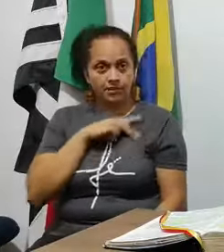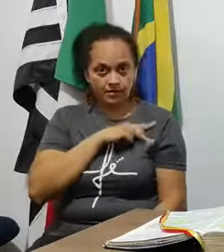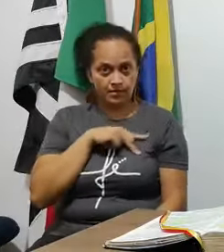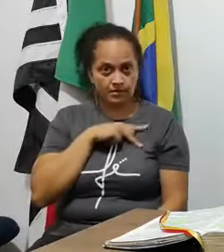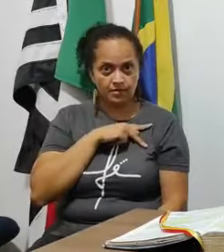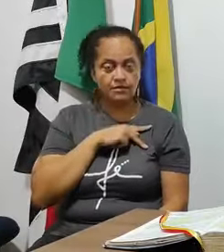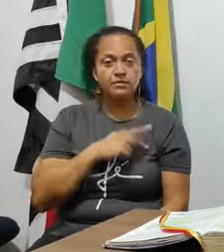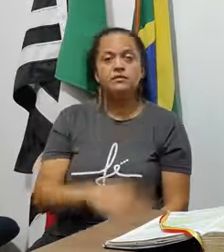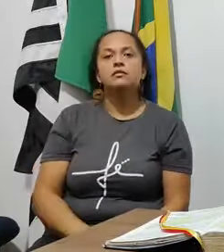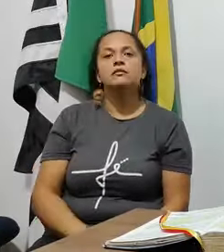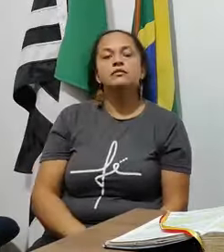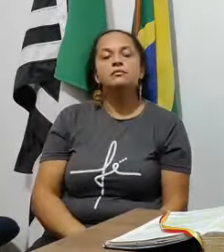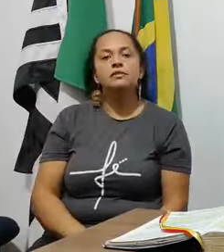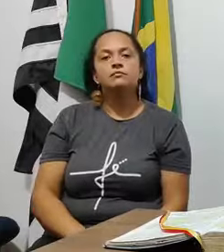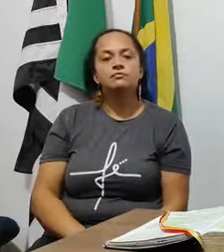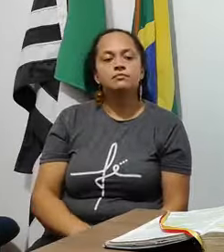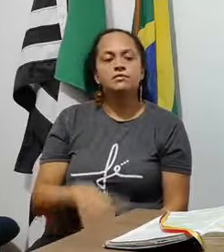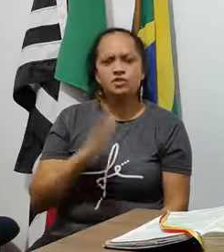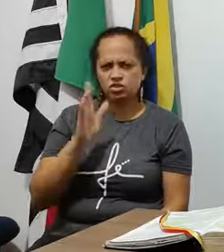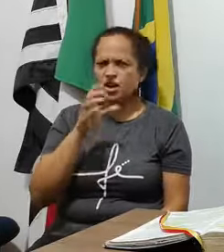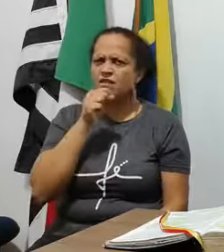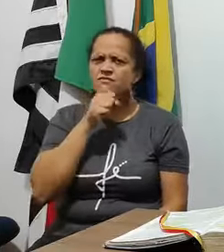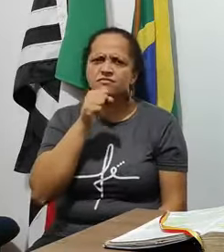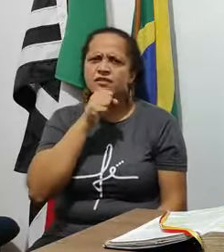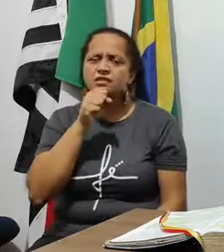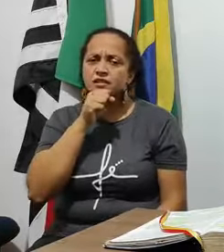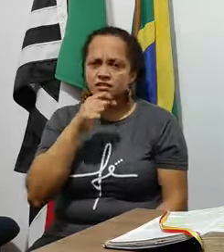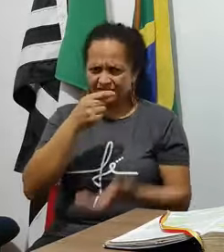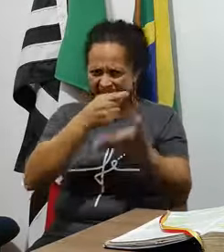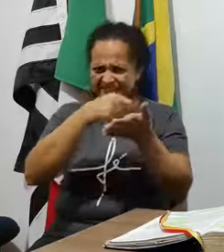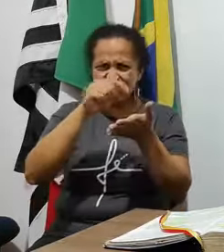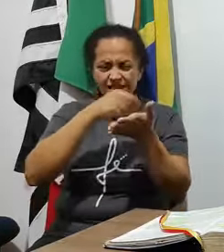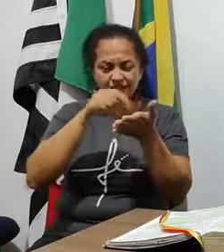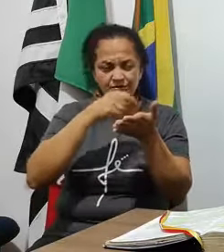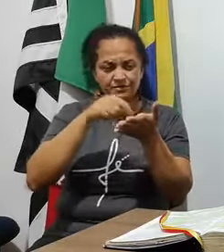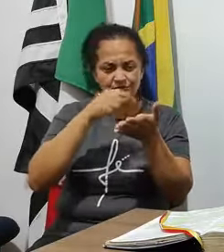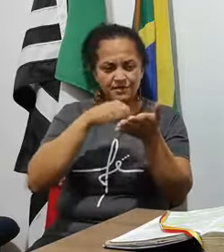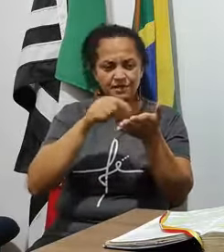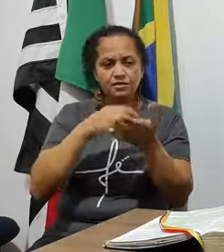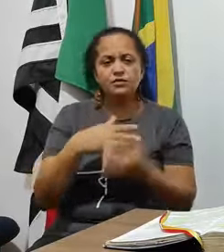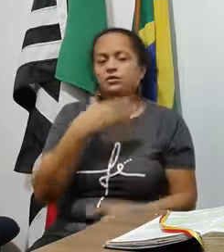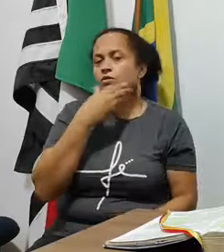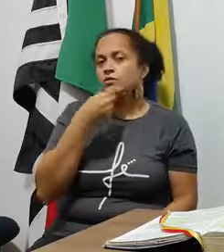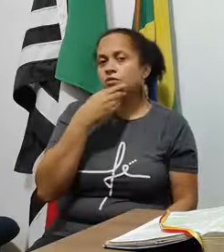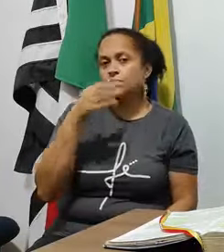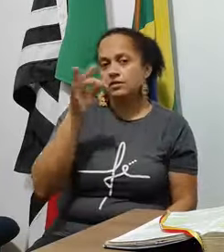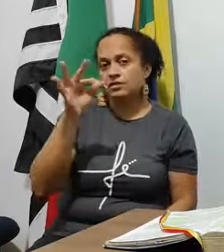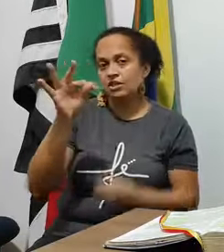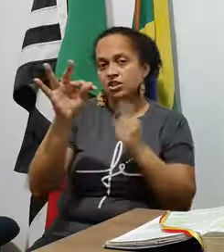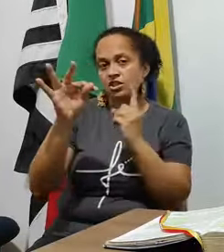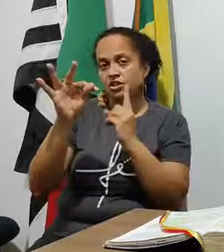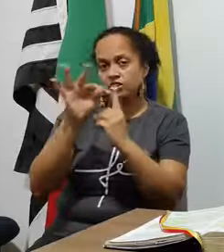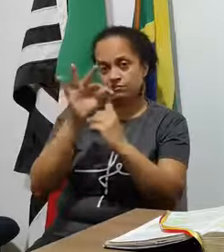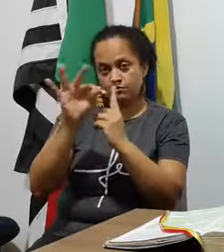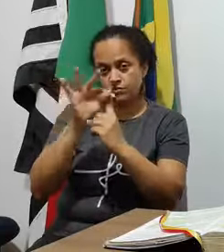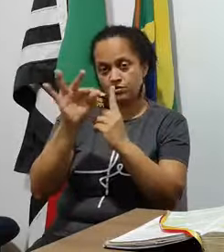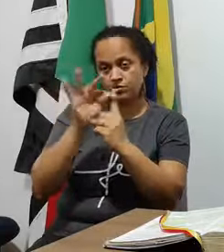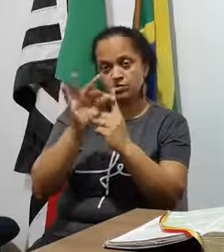próxima eu falo. Ele escreve para Timóteo, né, sua última carta, e ele faz uma